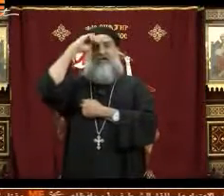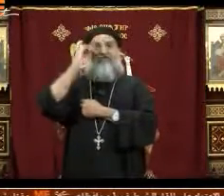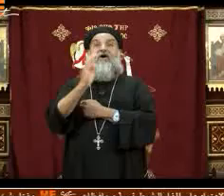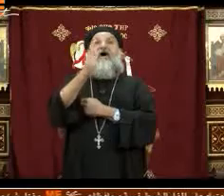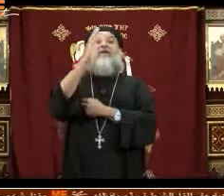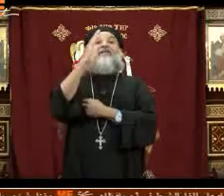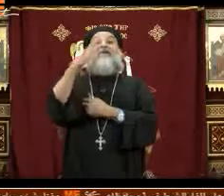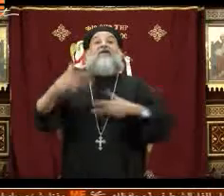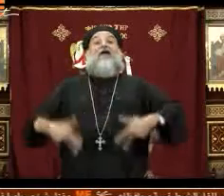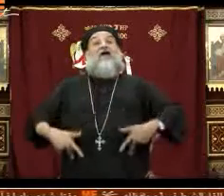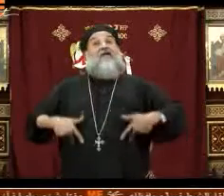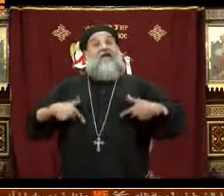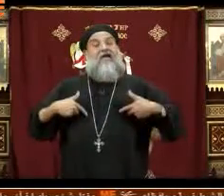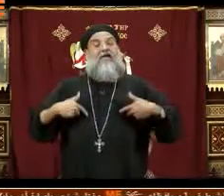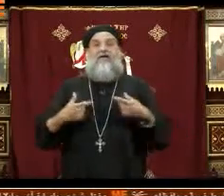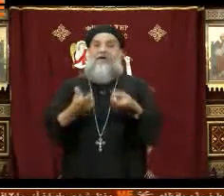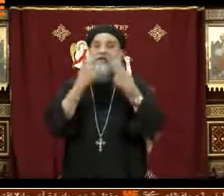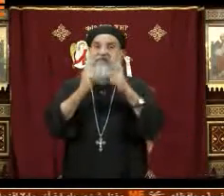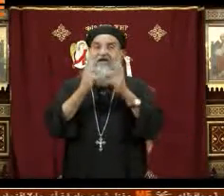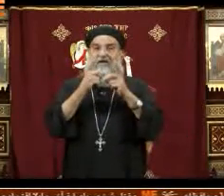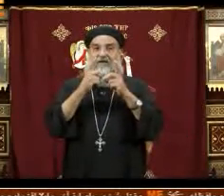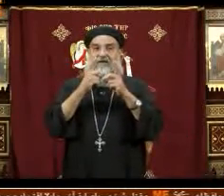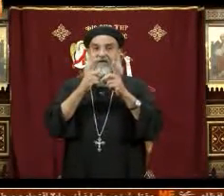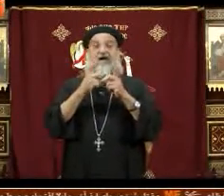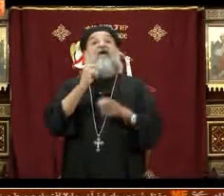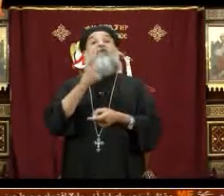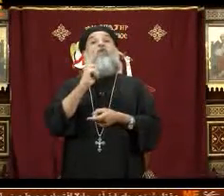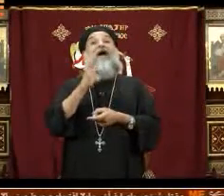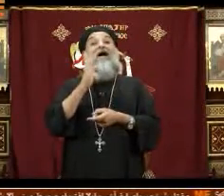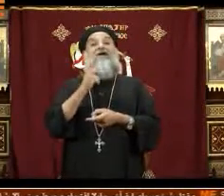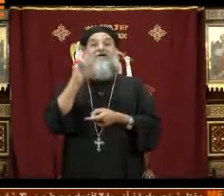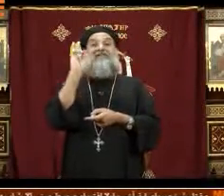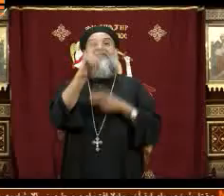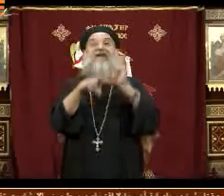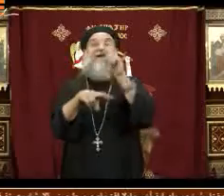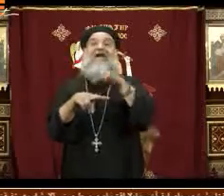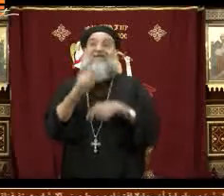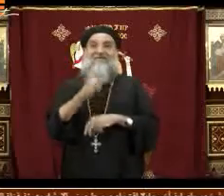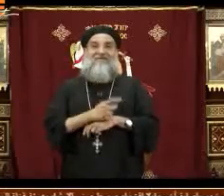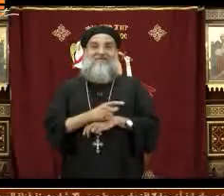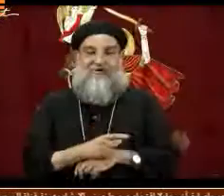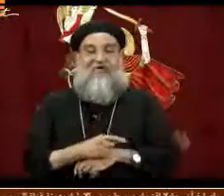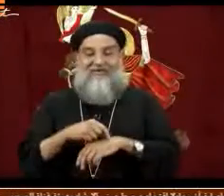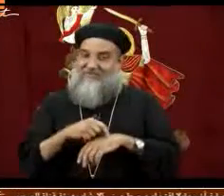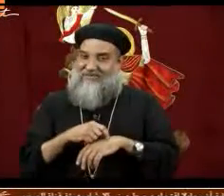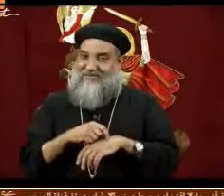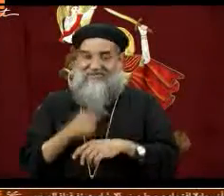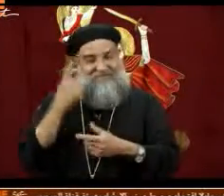الصيف هوديك رحله، خد بالك اوعى تضحك عليه، هو انسان زي